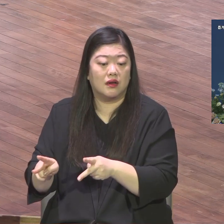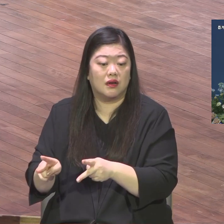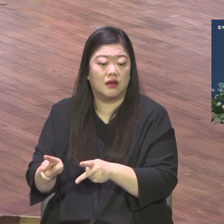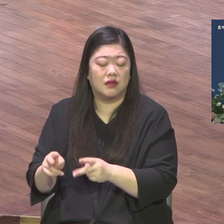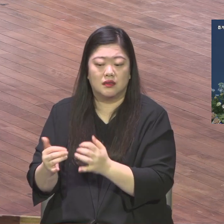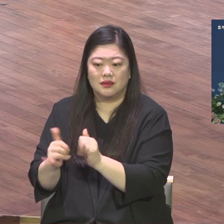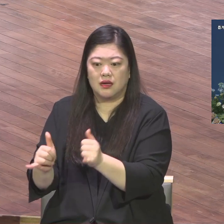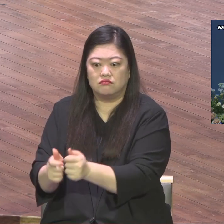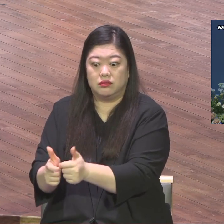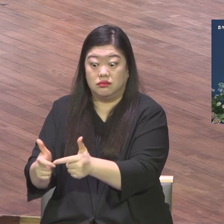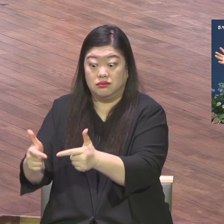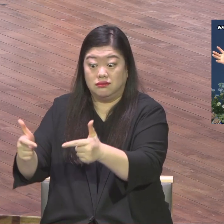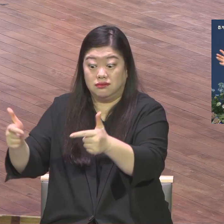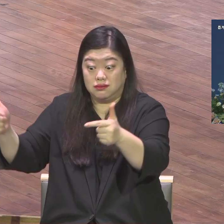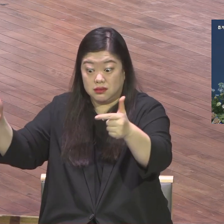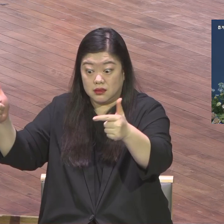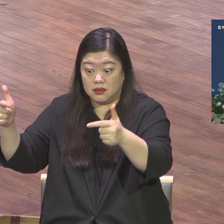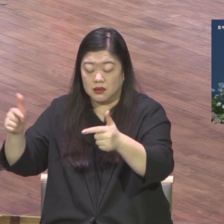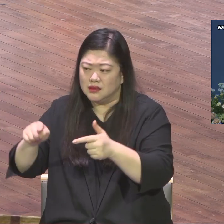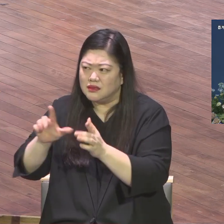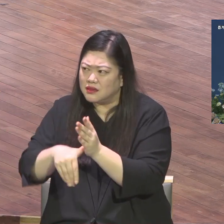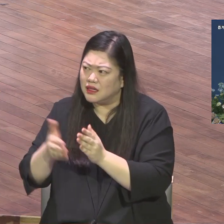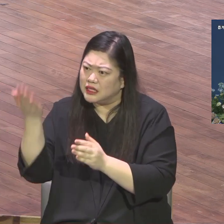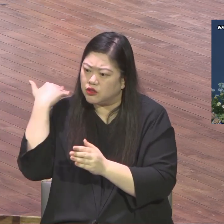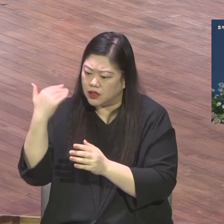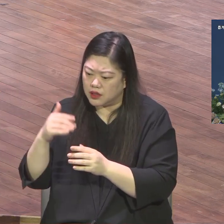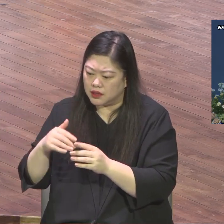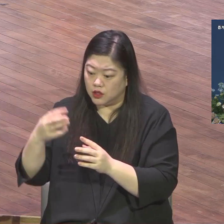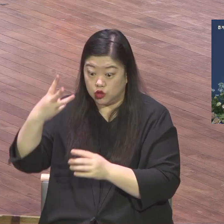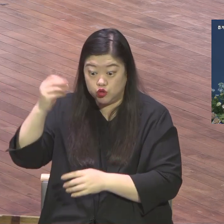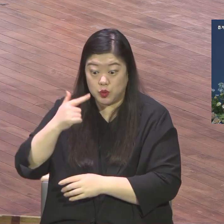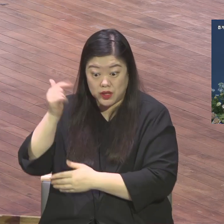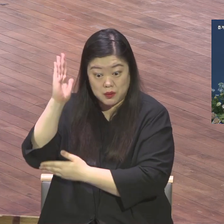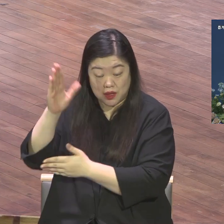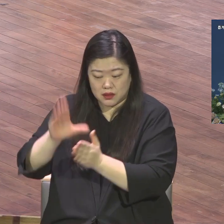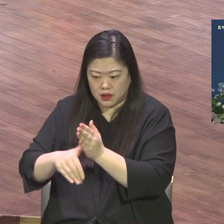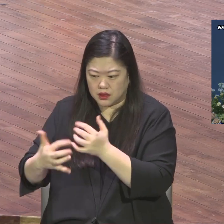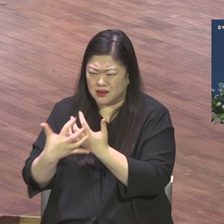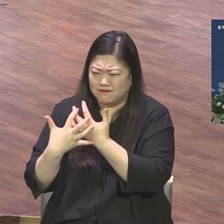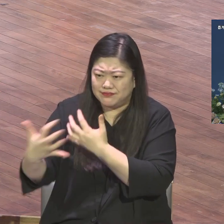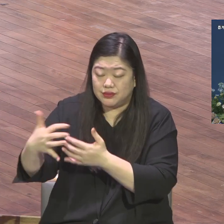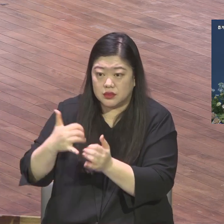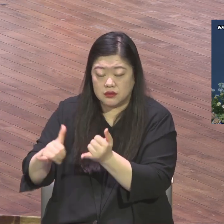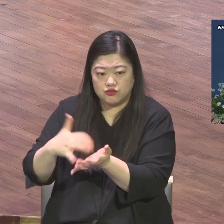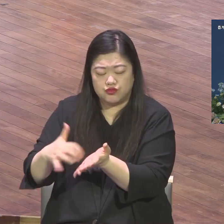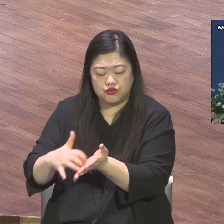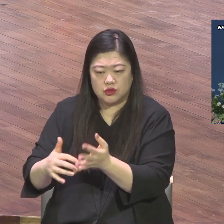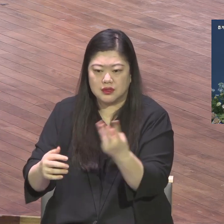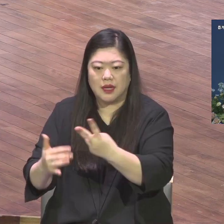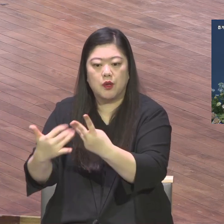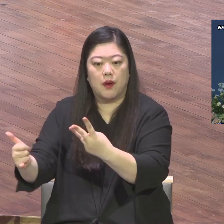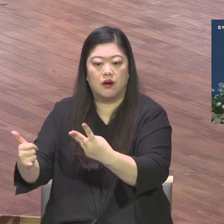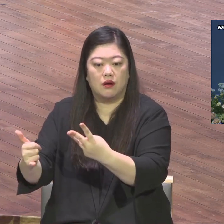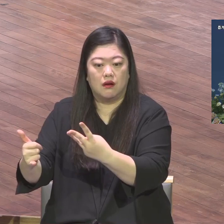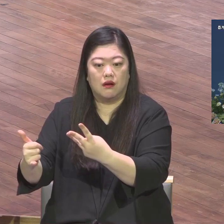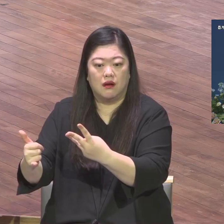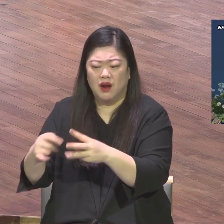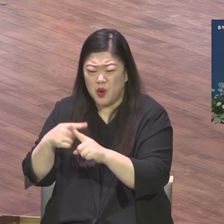때 3천 명이 확 몰려들어 막 엄청 몰려들어. 뭐 부산이 들썩들썩했어요.